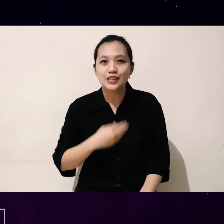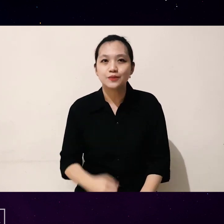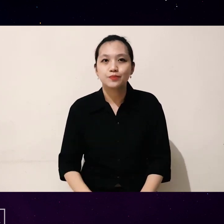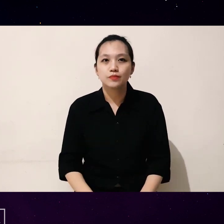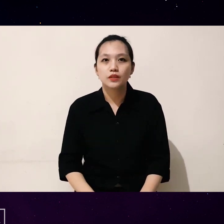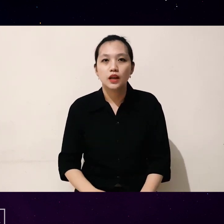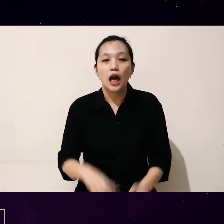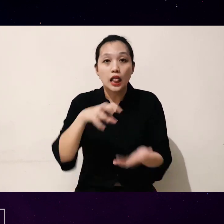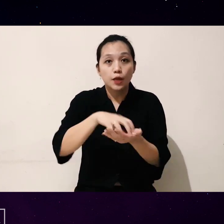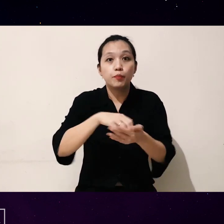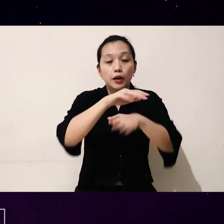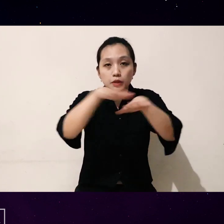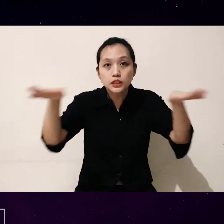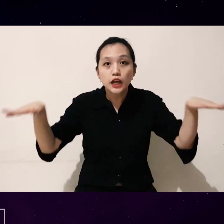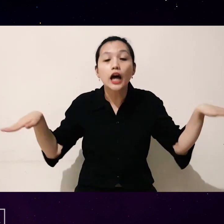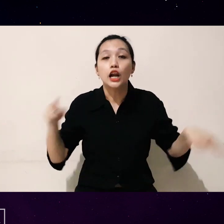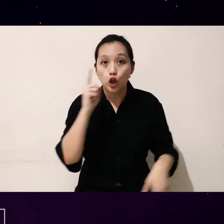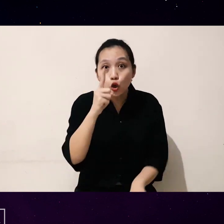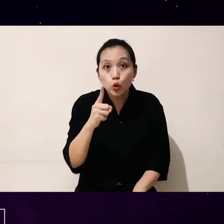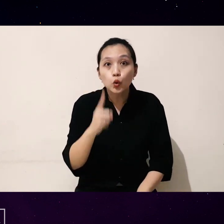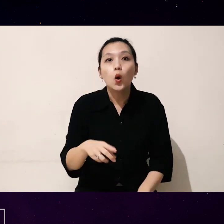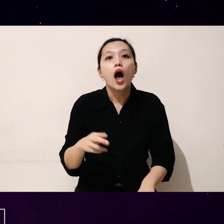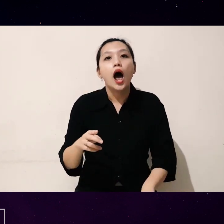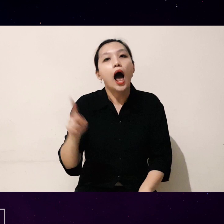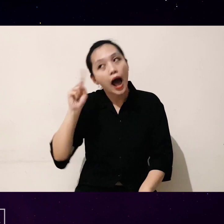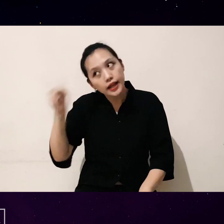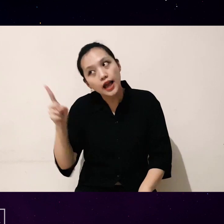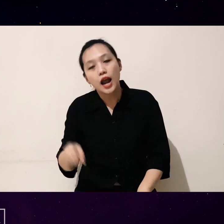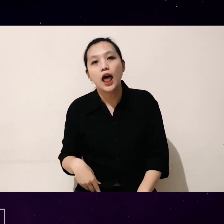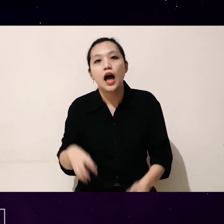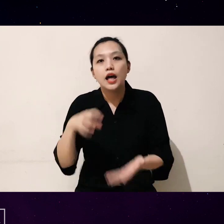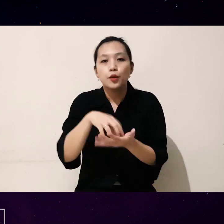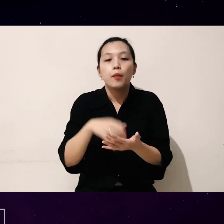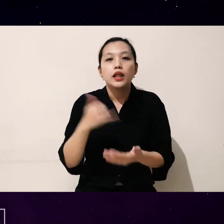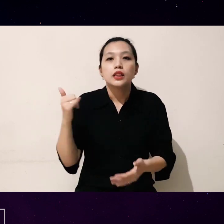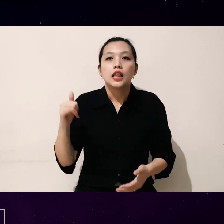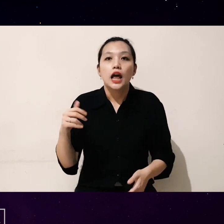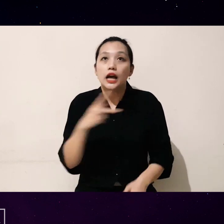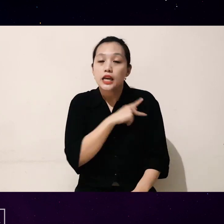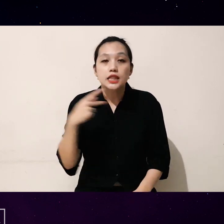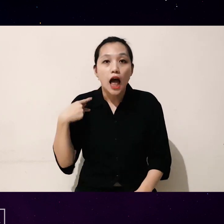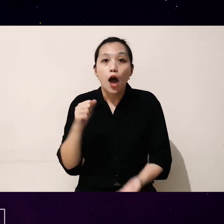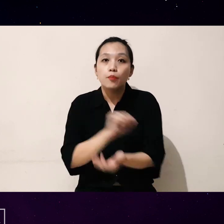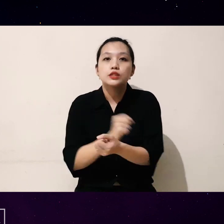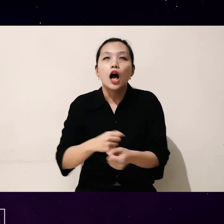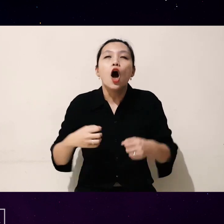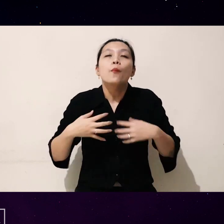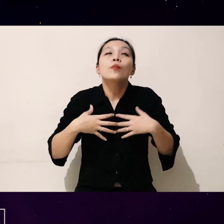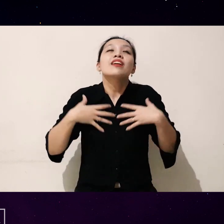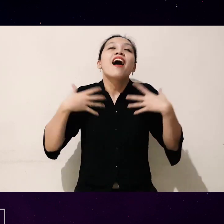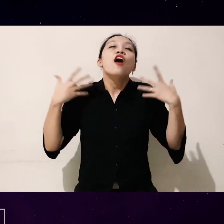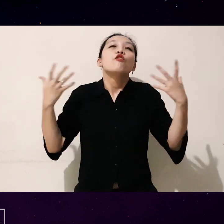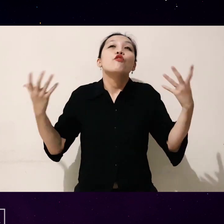Tempat lapang itu adalah tempat di mana Anda dapat bernafas dengan lega. Tempat lapang itu adalah tempat di mana Anda dipenuhi, dikelilingi